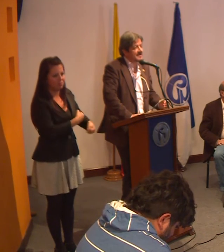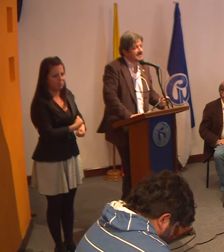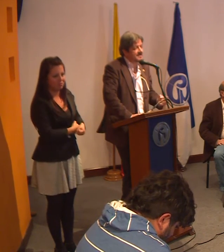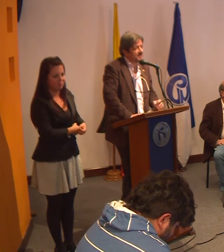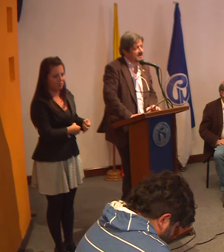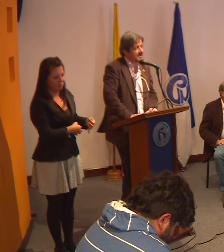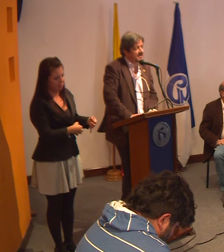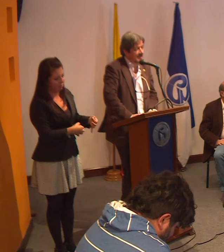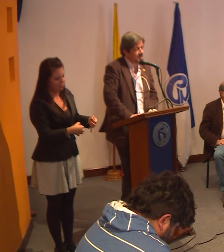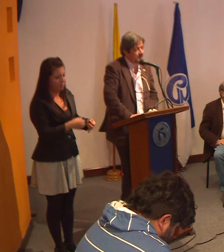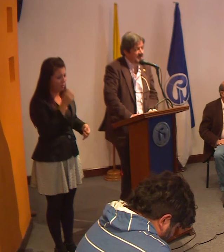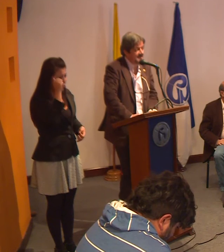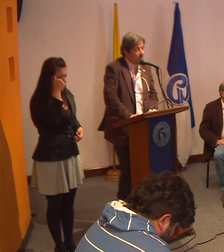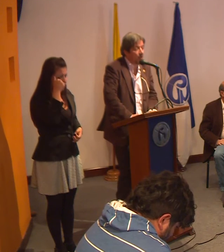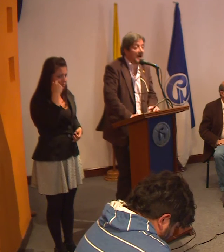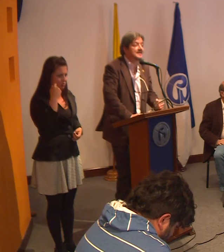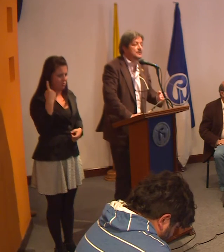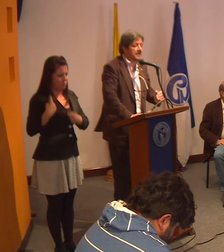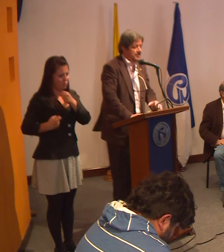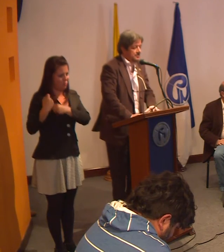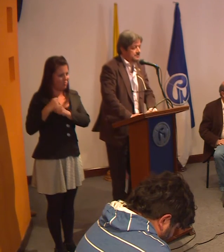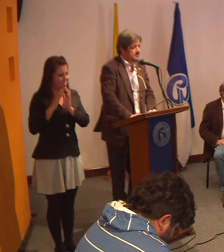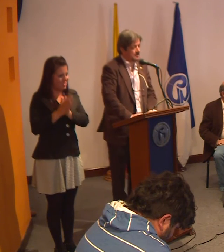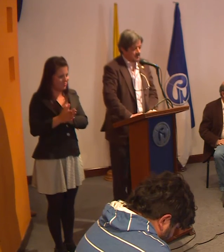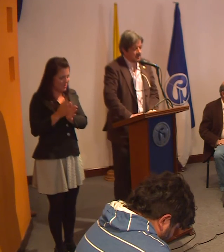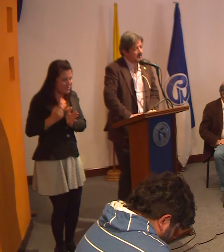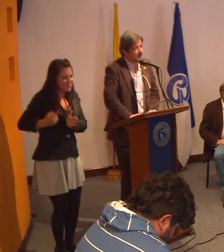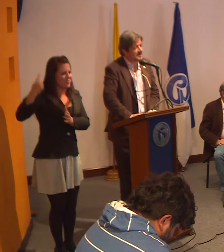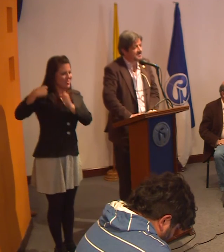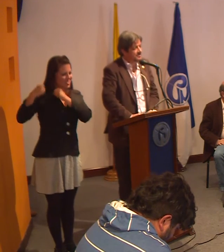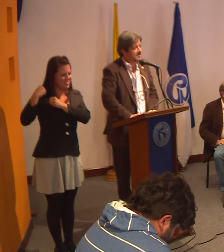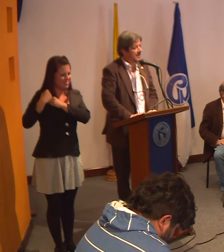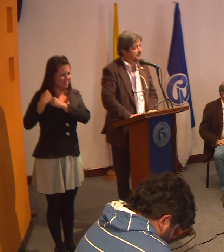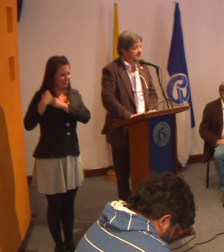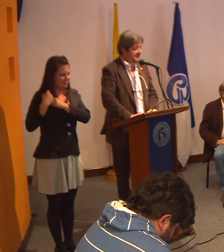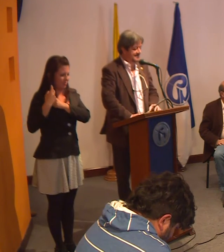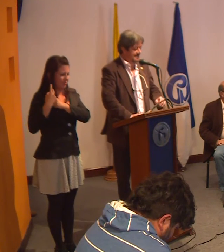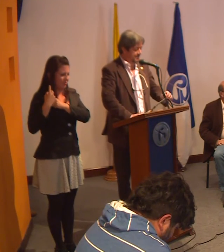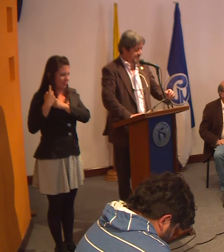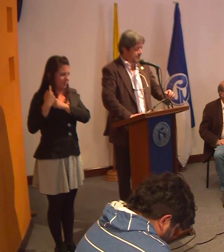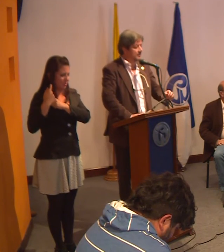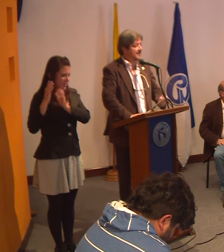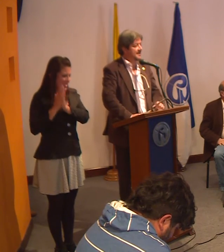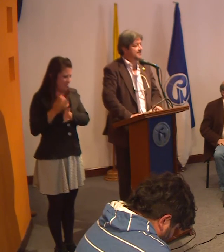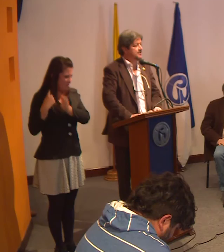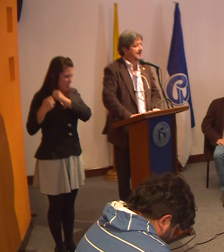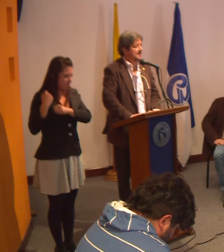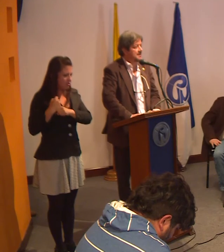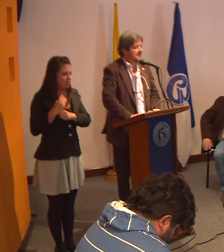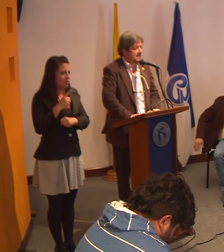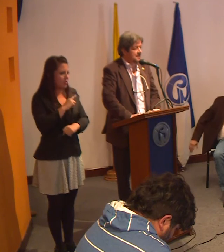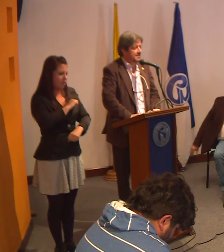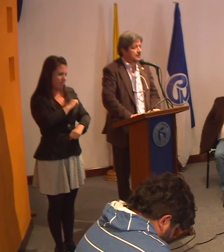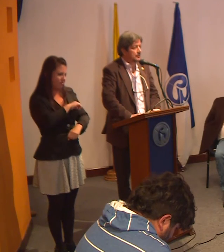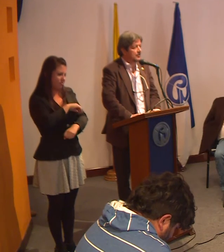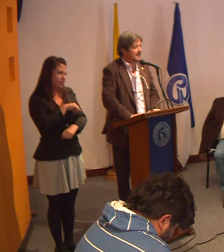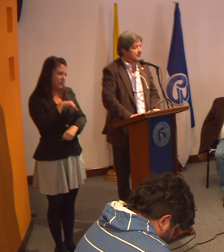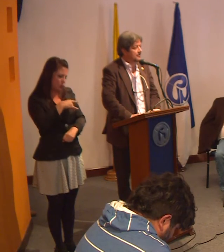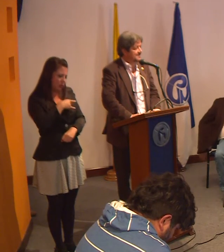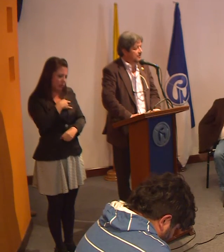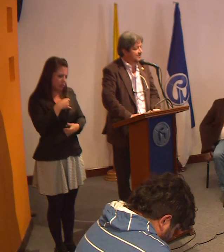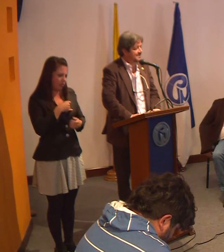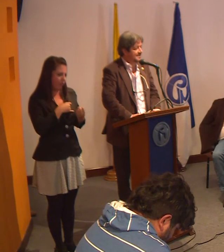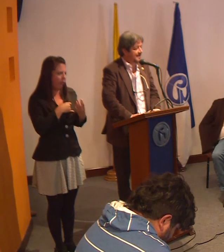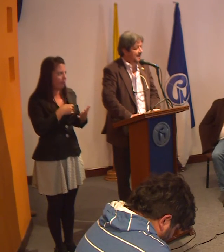Recordemos que en diciembre del año pasado, hace un año, por gestión de la Universidad Pedagógica Nacional, se logró